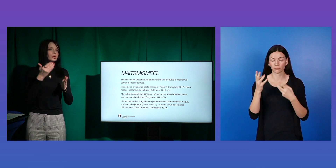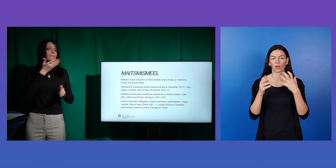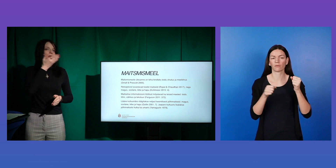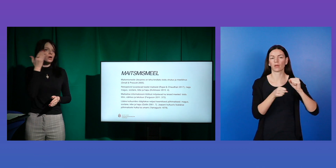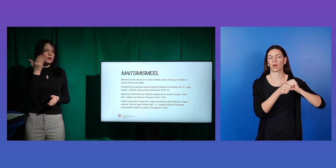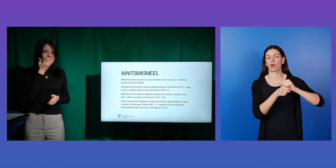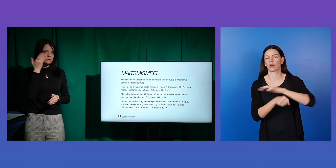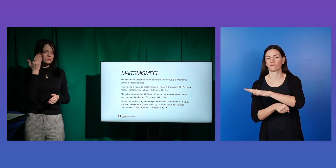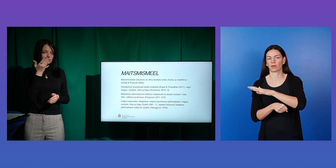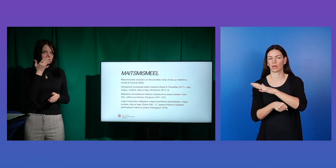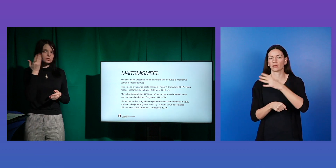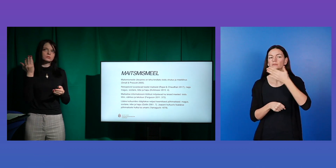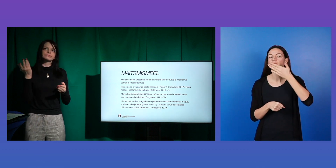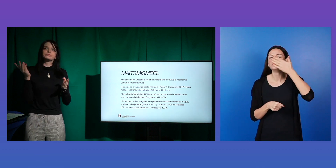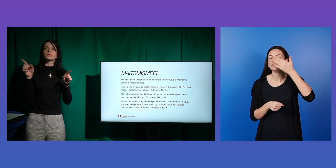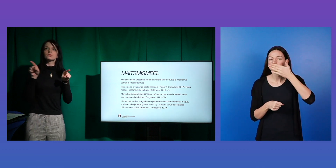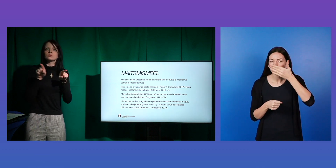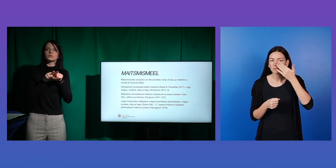Maitsed on siis,